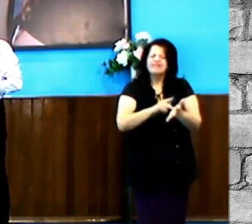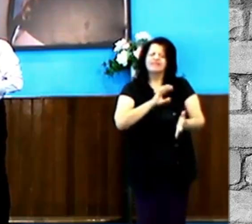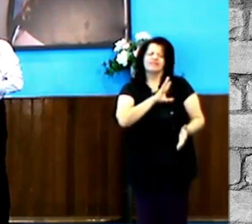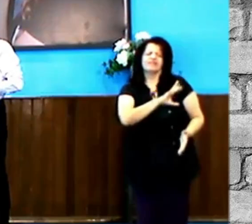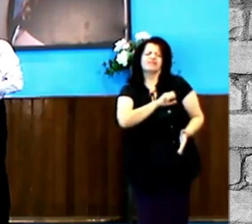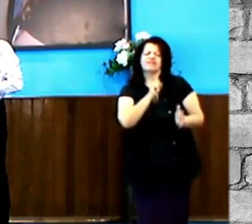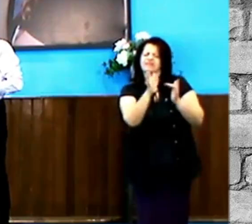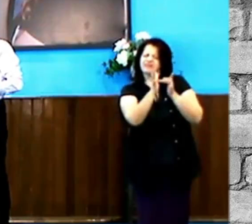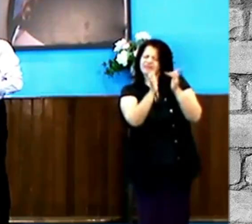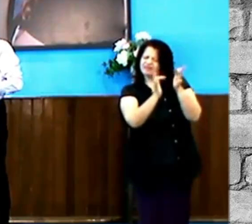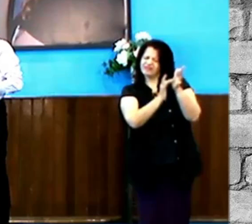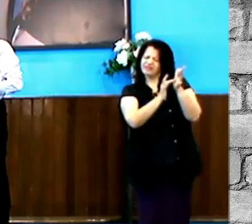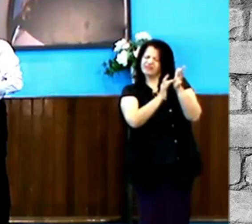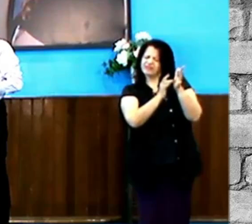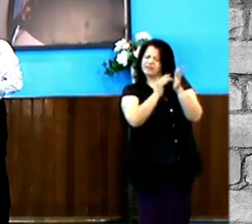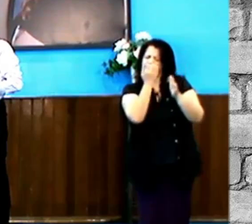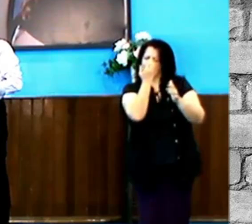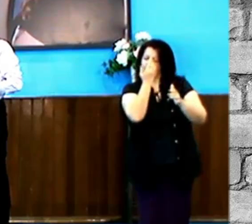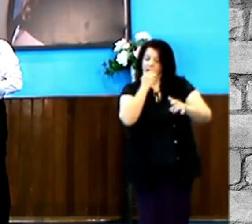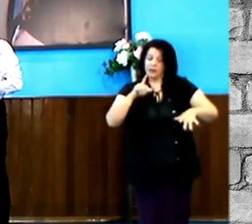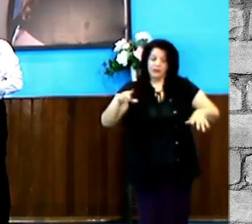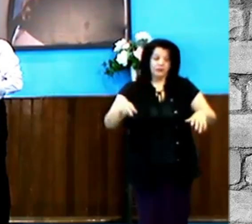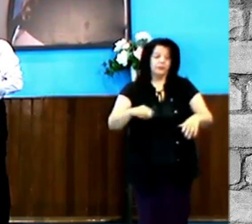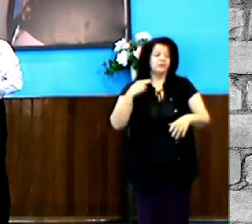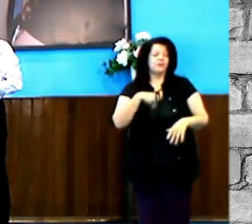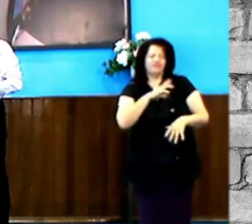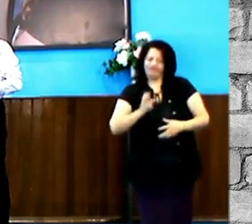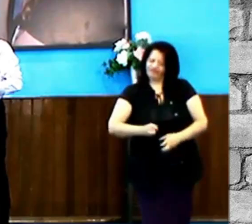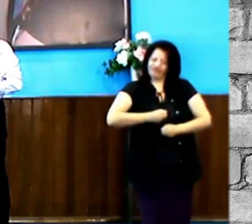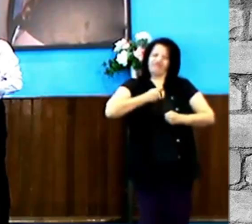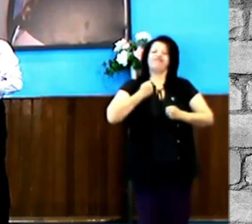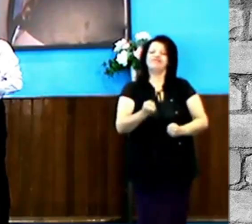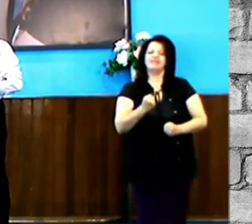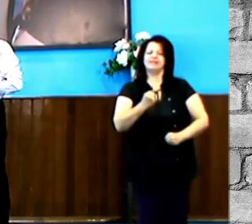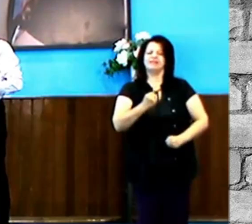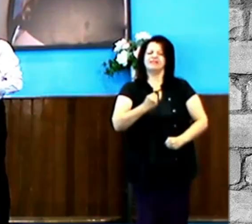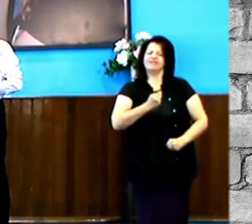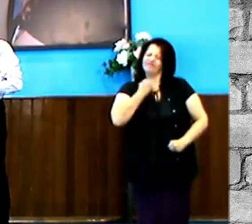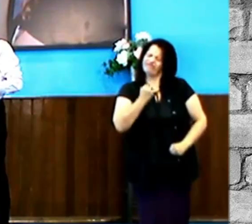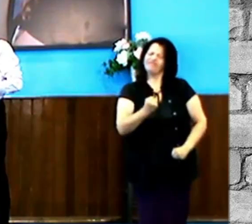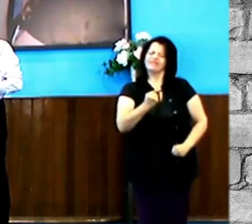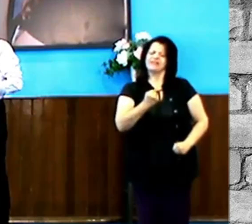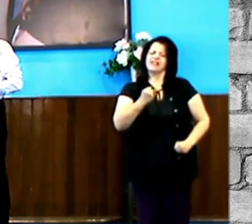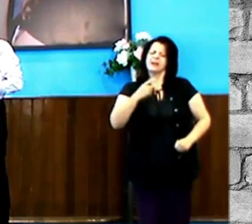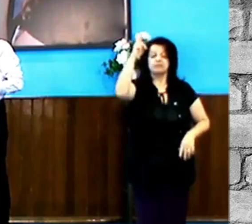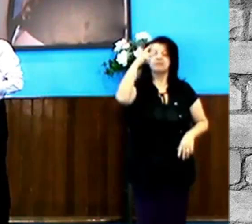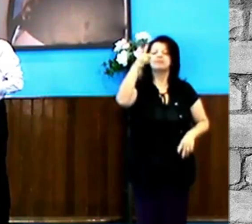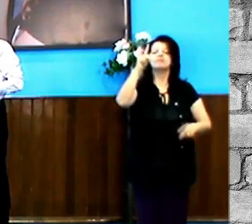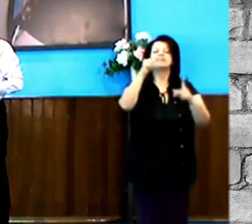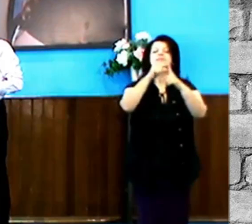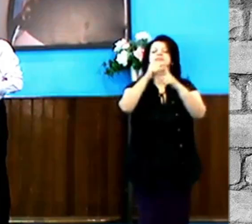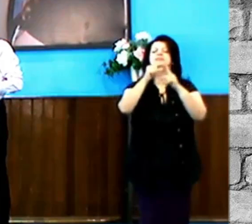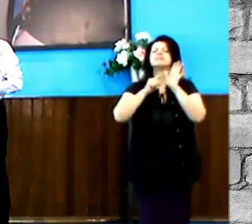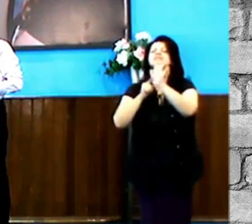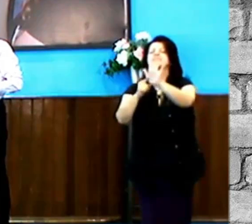verdadeiro caminho, Senhor Deus. Nos dê coragem, Pai amado. Nos dê disposição, Senhor Deus. Possamos apresentar o verdadeiro Deus,